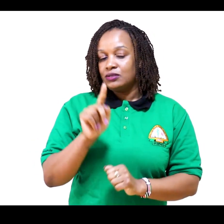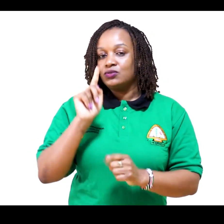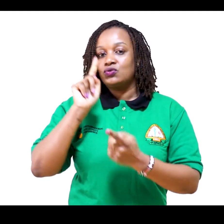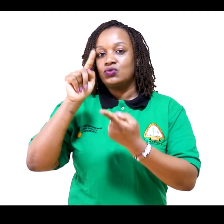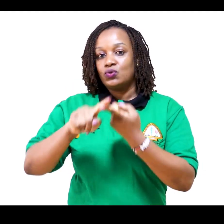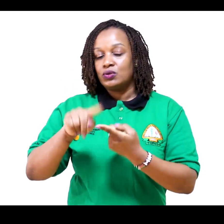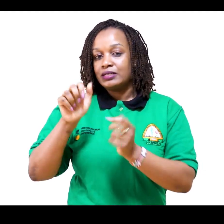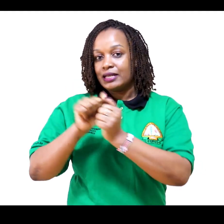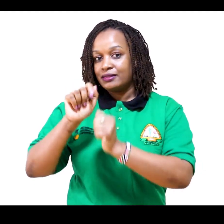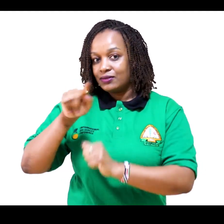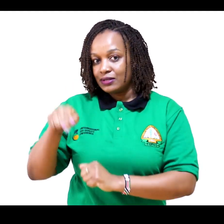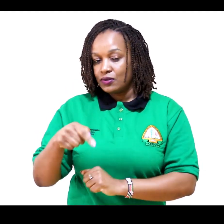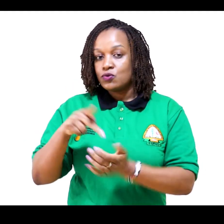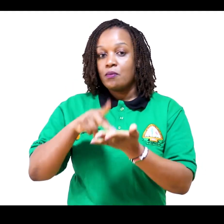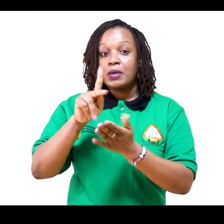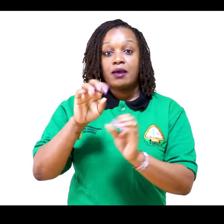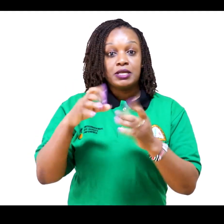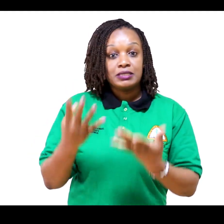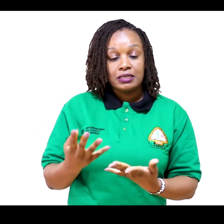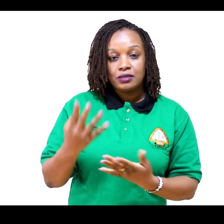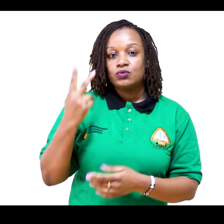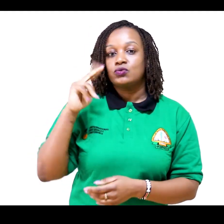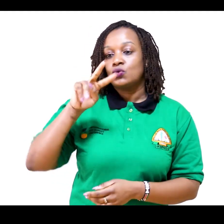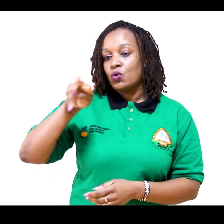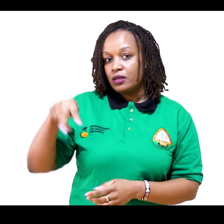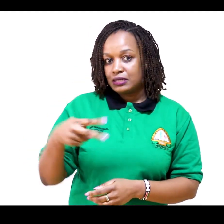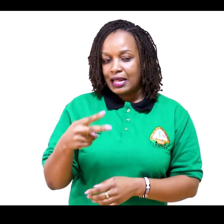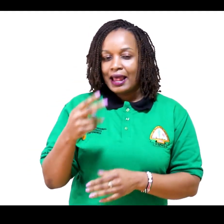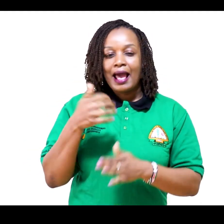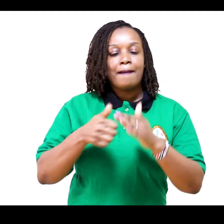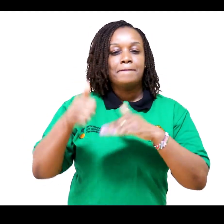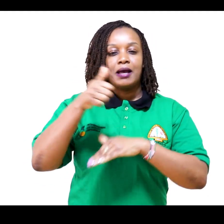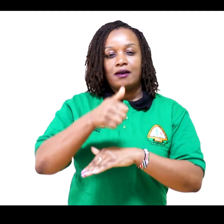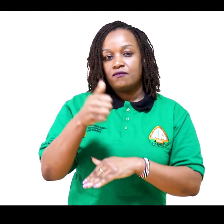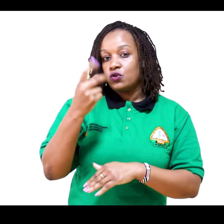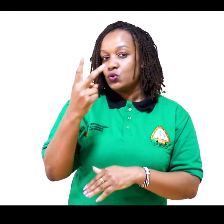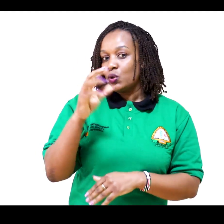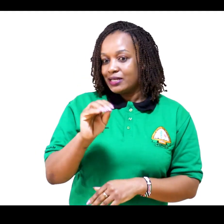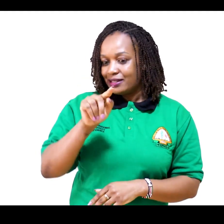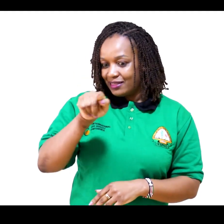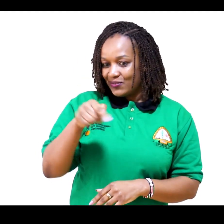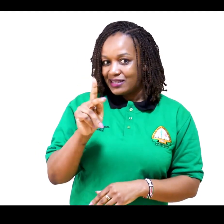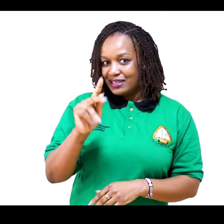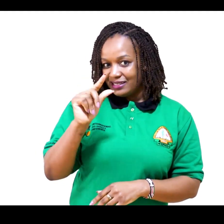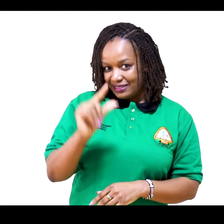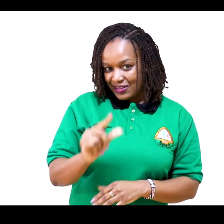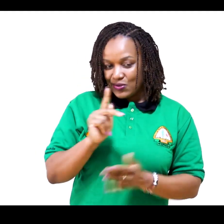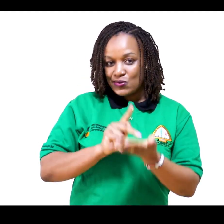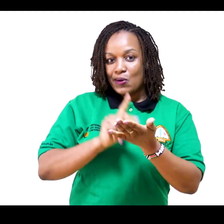10,001 kilo hadi 20,000, shilingi 2,000. Na kwa zaidi ya